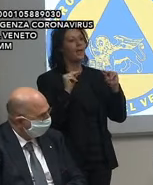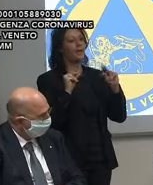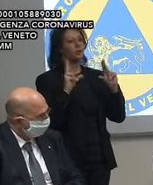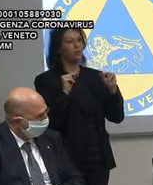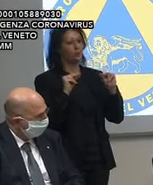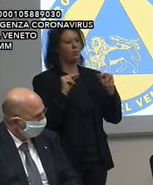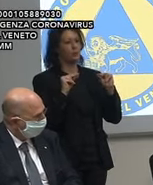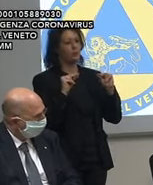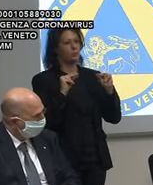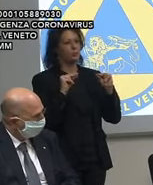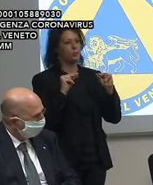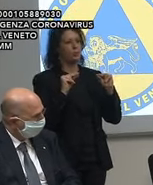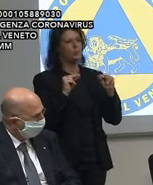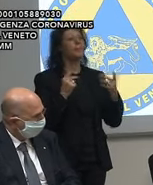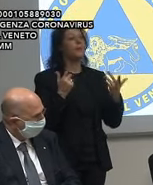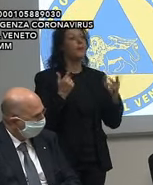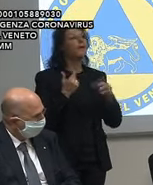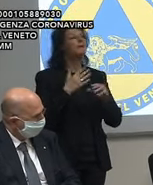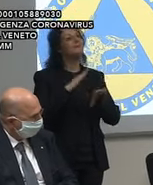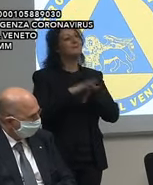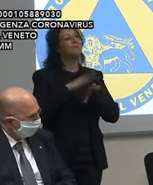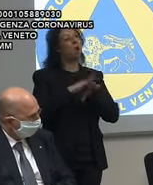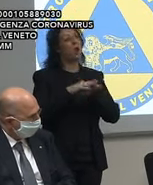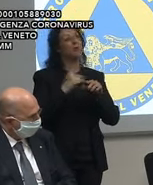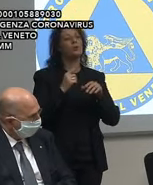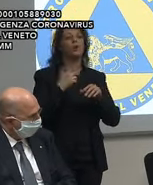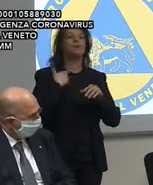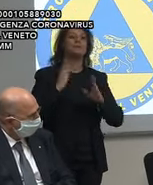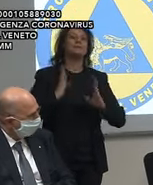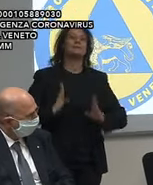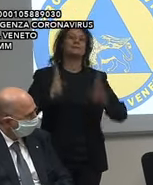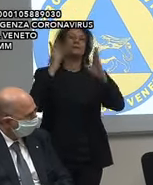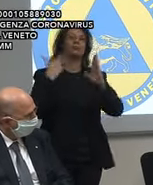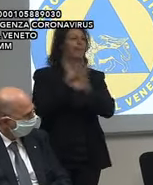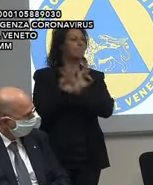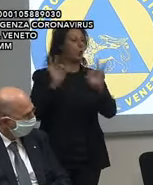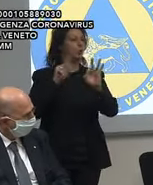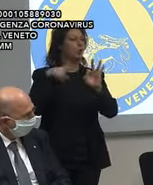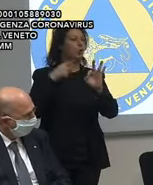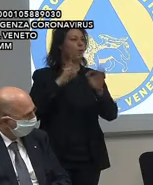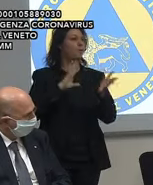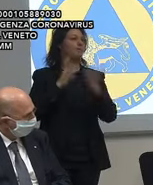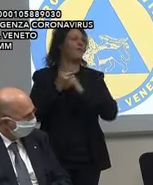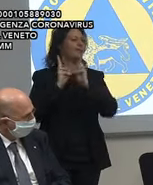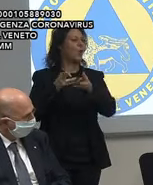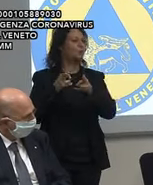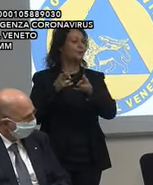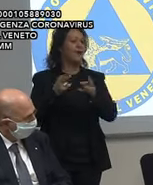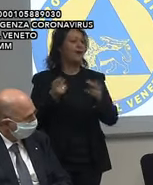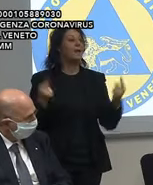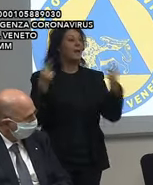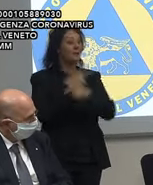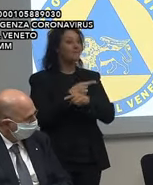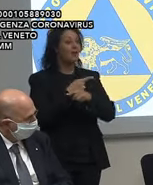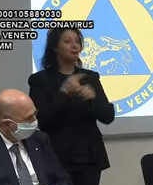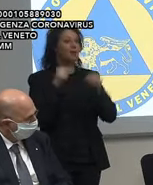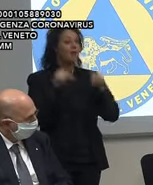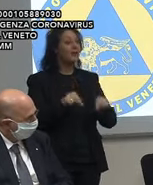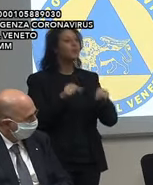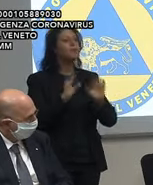poi si occupano, e quindi tu sei costretto ad avere una organizzazione sanitaria che occupa